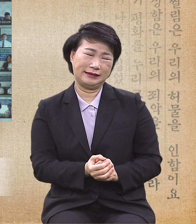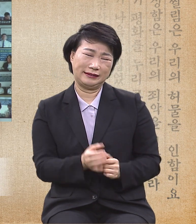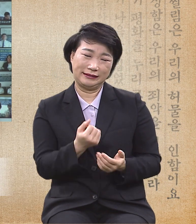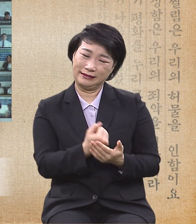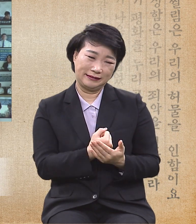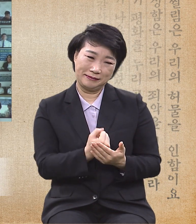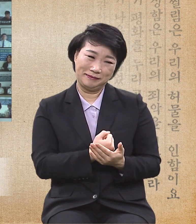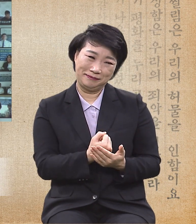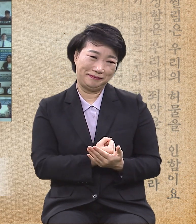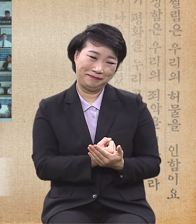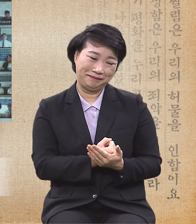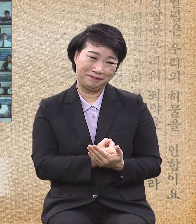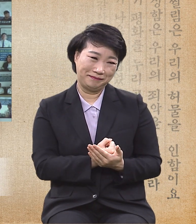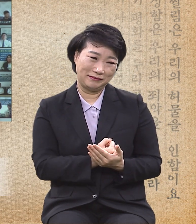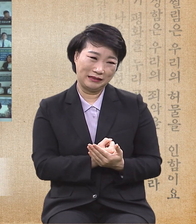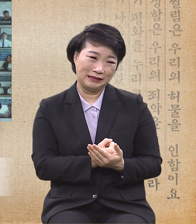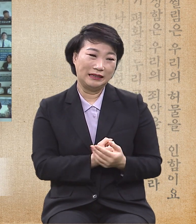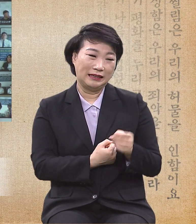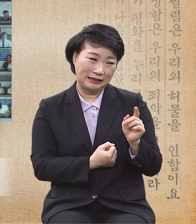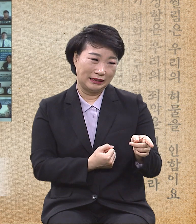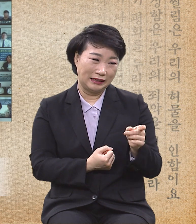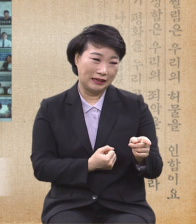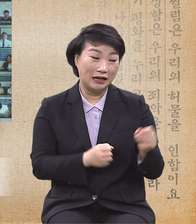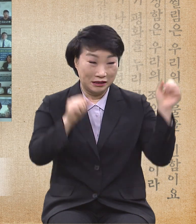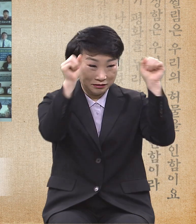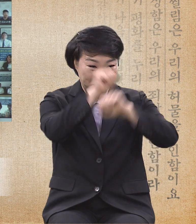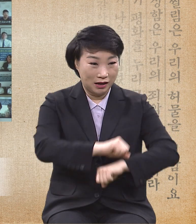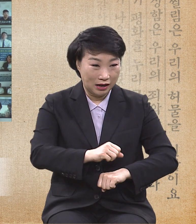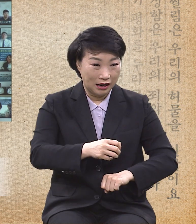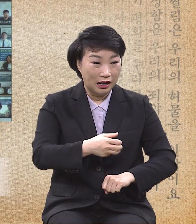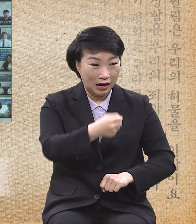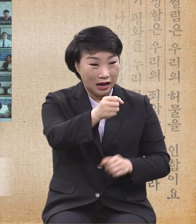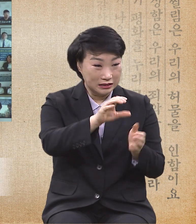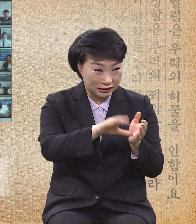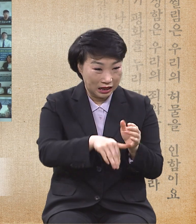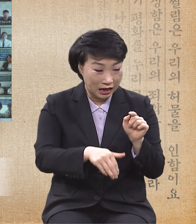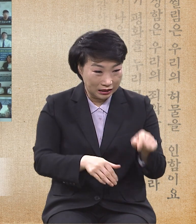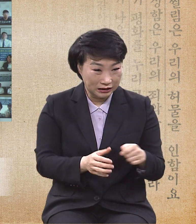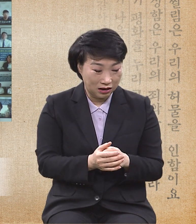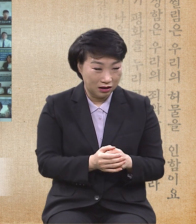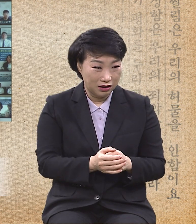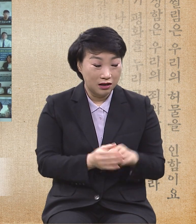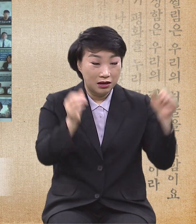치근하지. 응? 네가 멸망을 가졌을 때